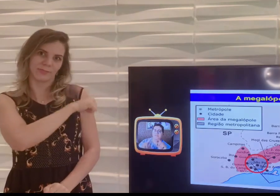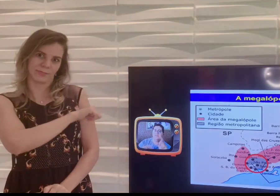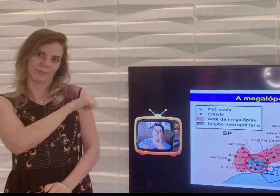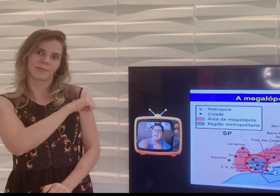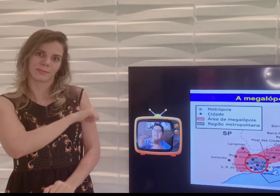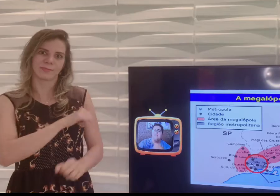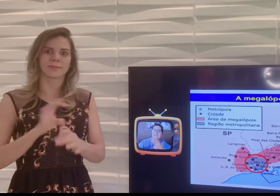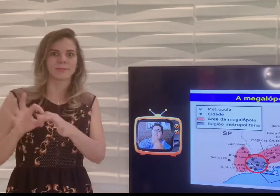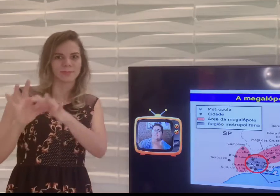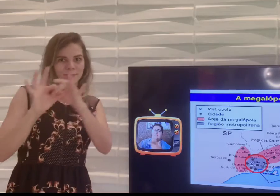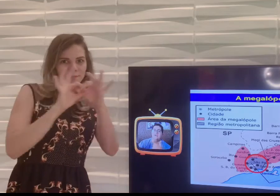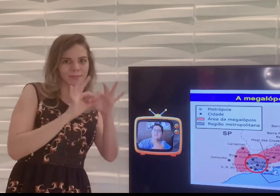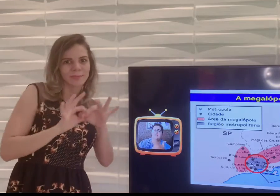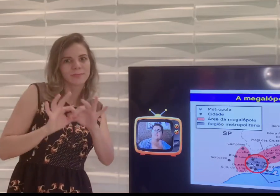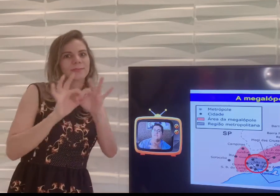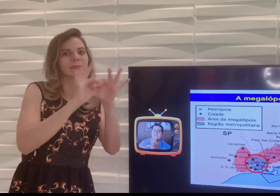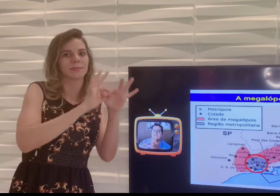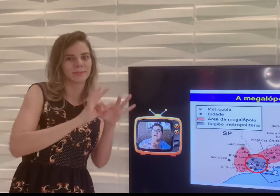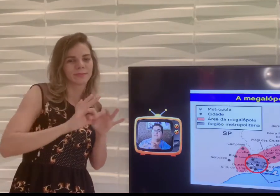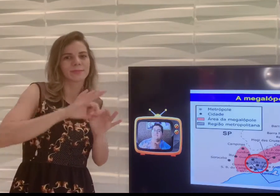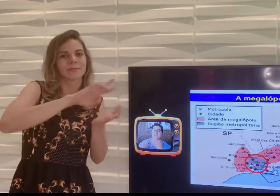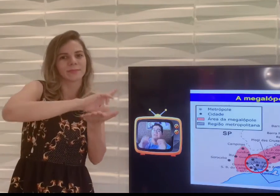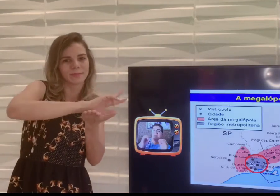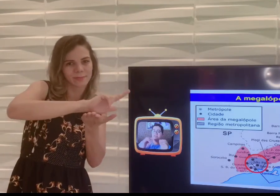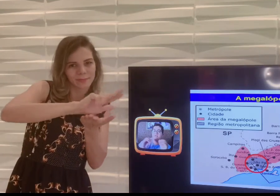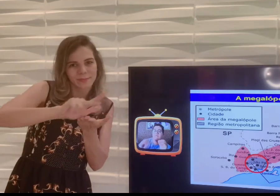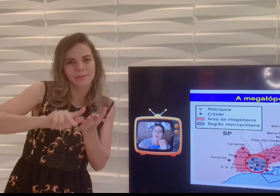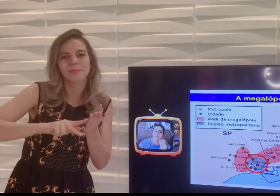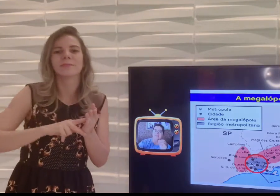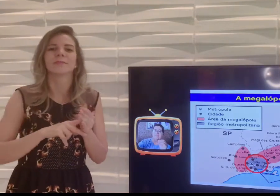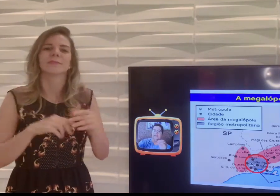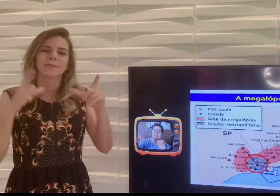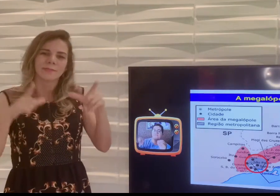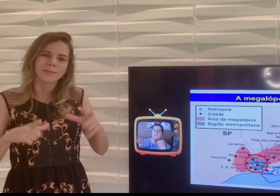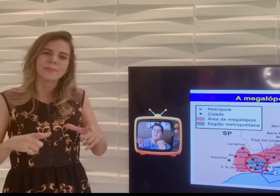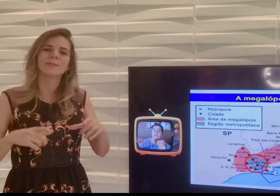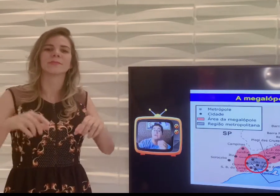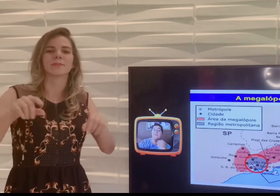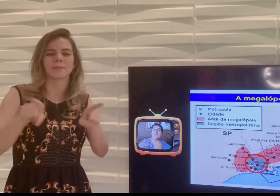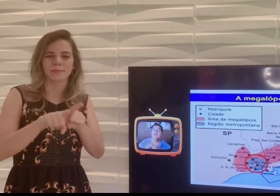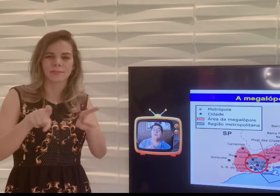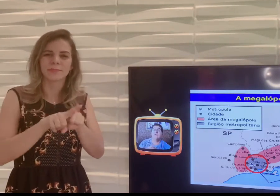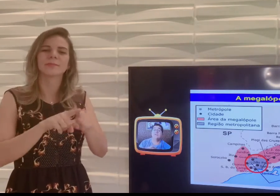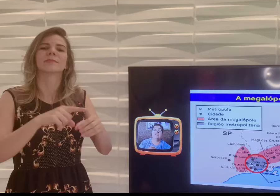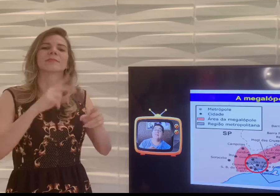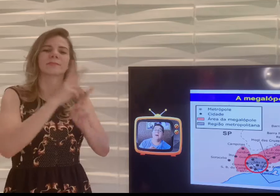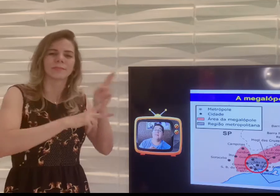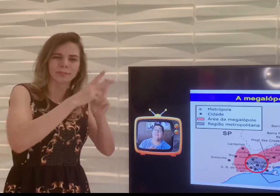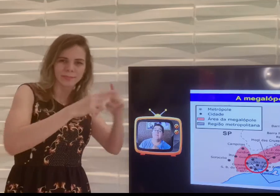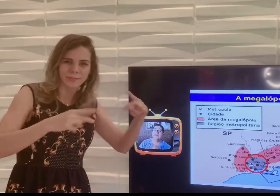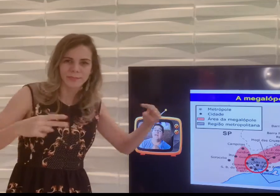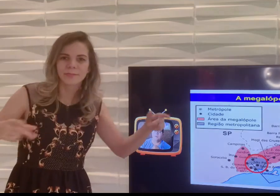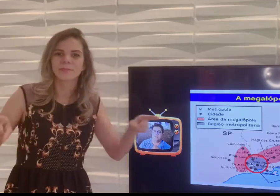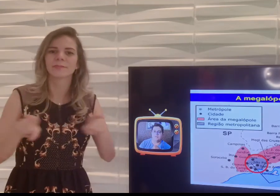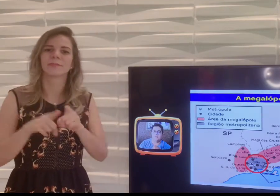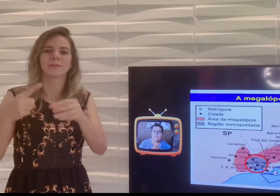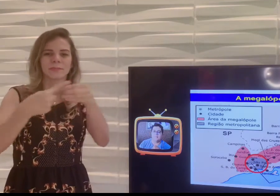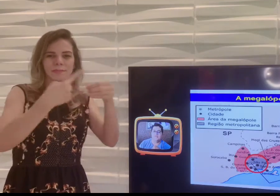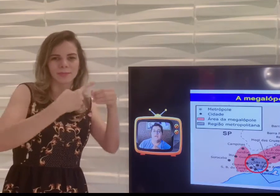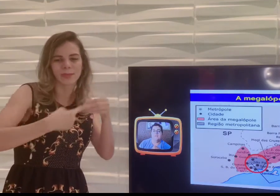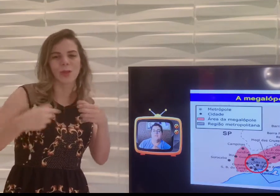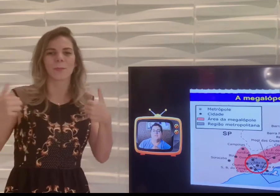estando interligadas através de diversos sistemas viários e também várias cidades em volta, formando essa chamada